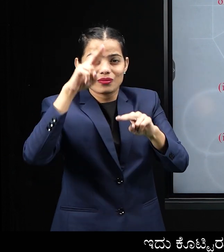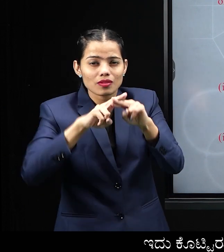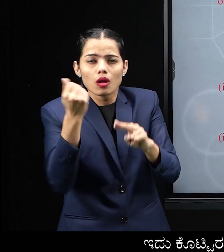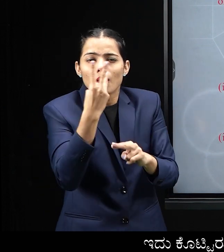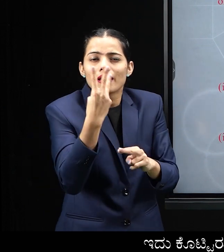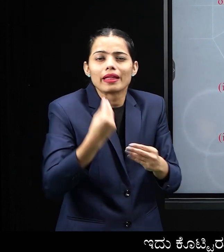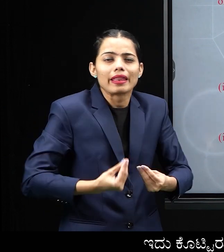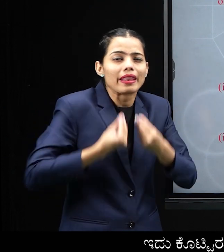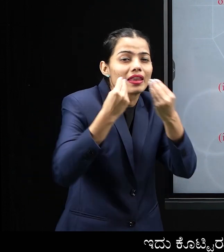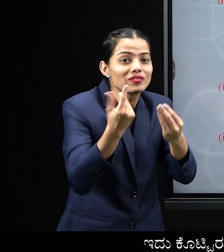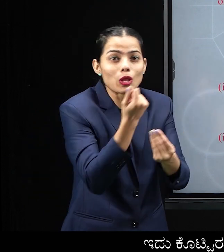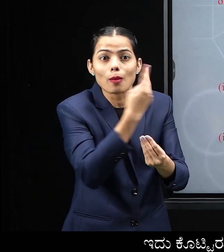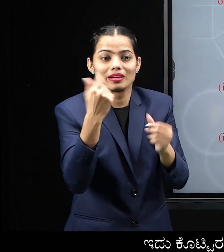ABCಗಳ HCF ಆಗಿರುತ್ತದೆ.